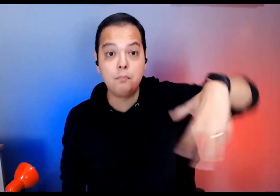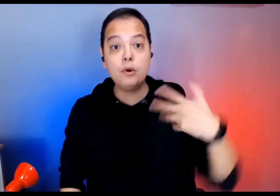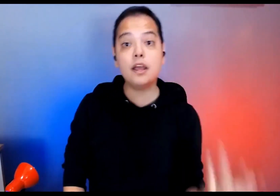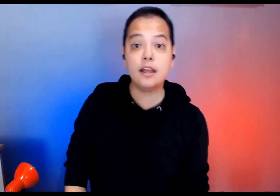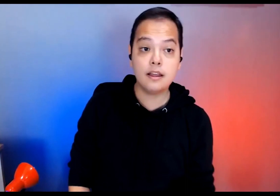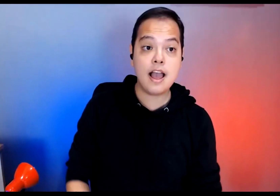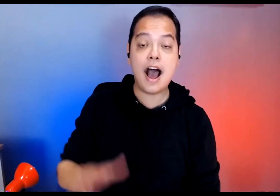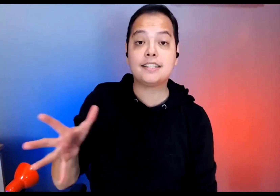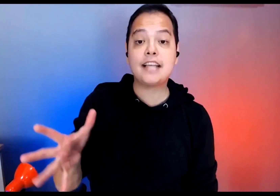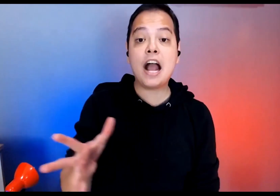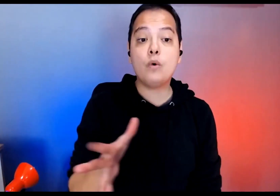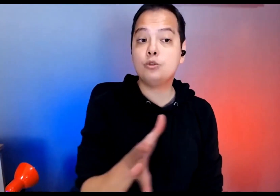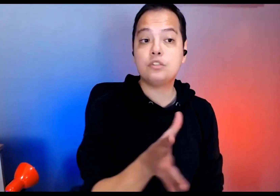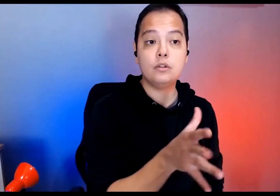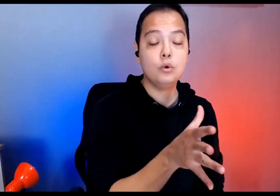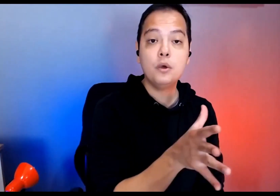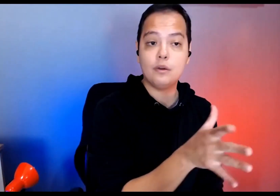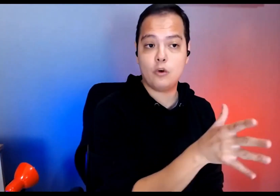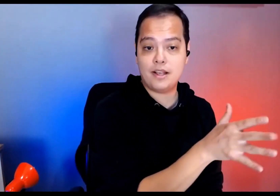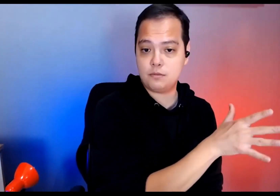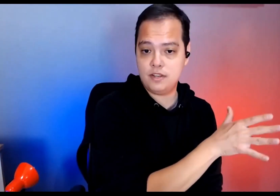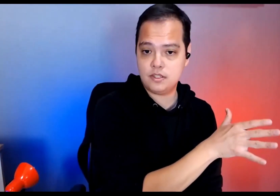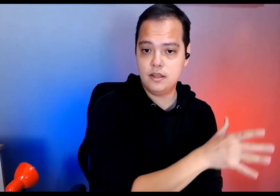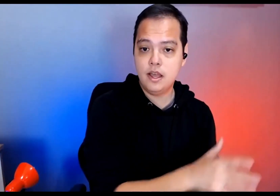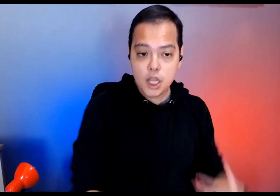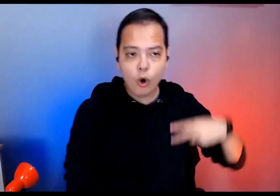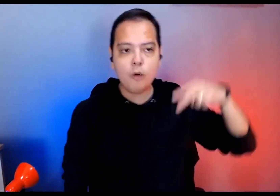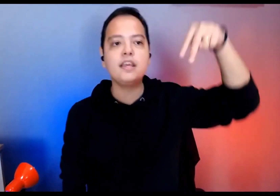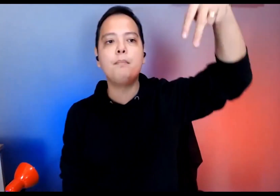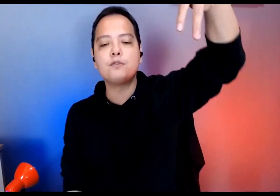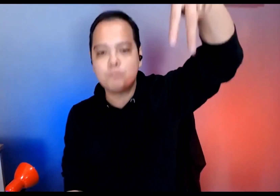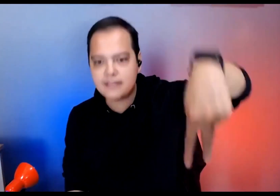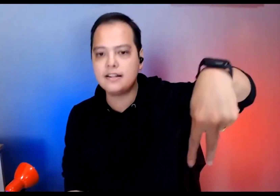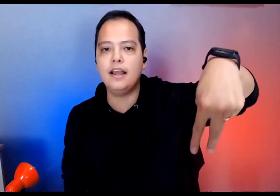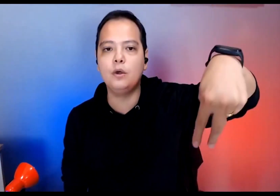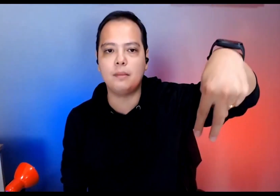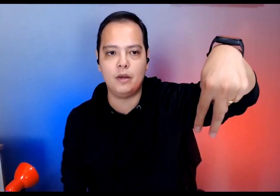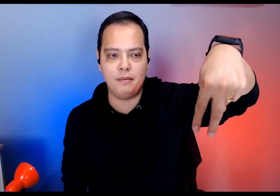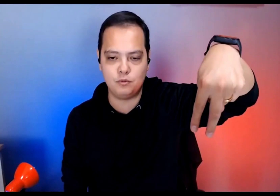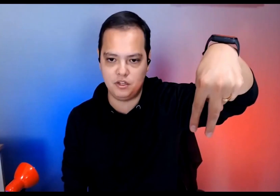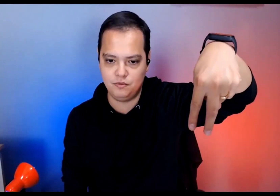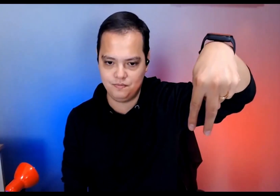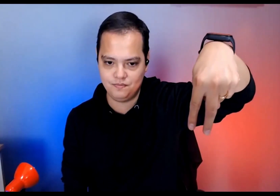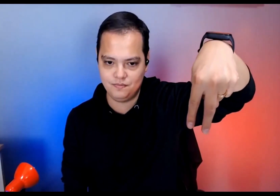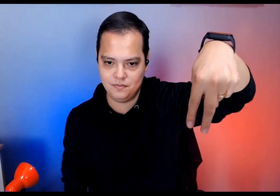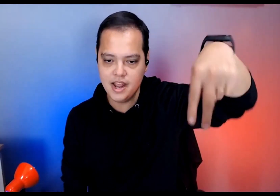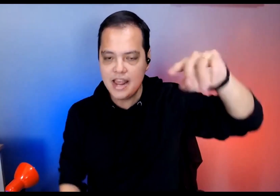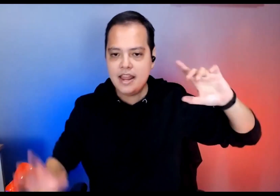quê? As águas do rio não são mais as mesmas. E o homem que põe os pés naquele rio também não é mais o mesmo. Então, eu